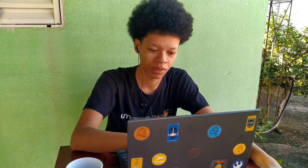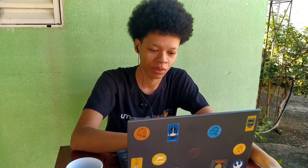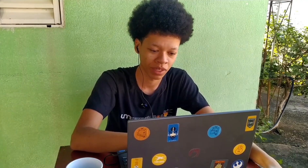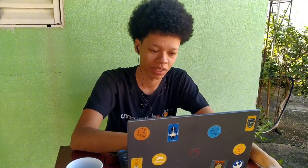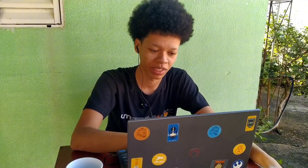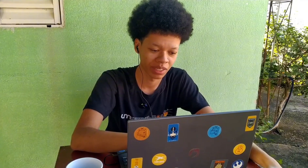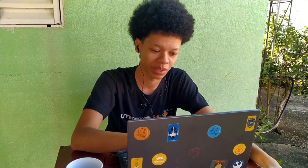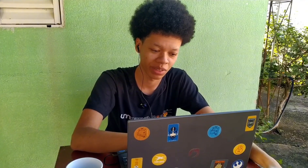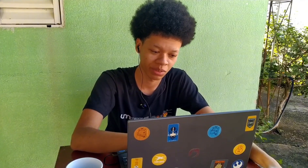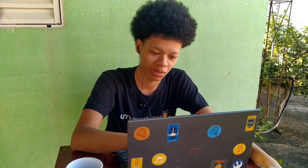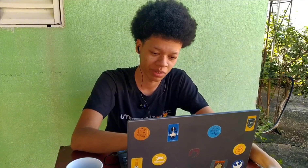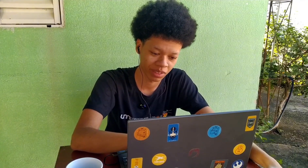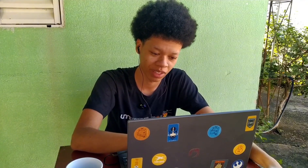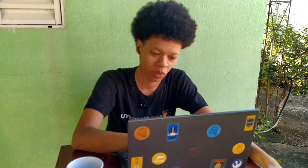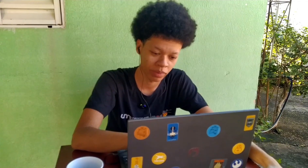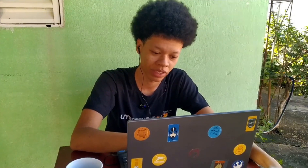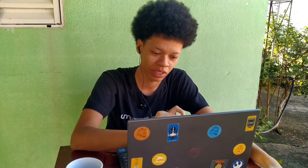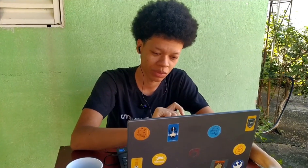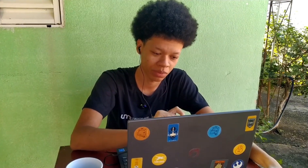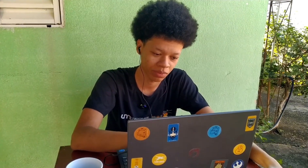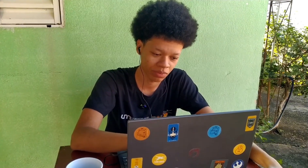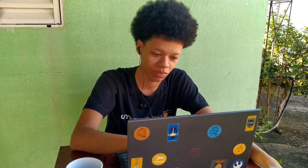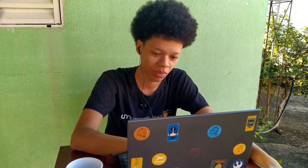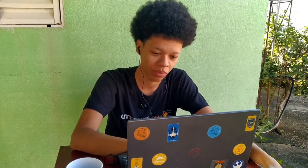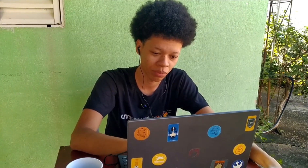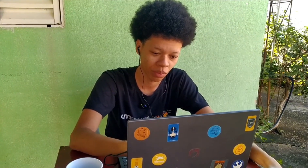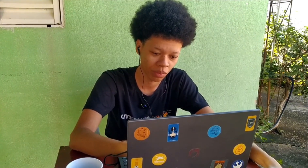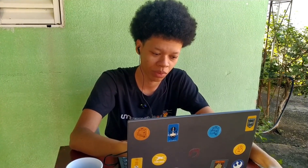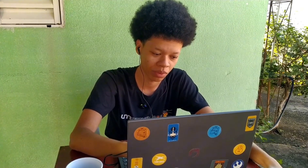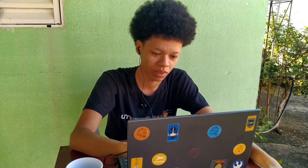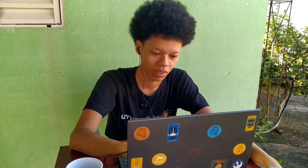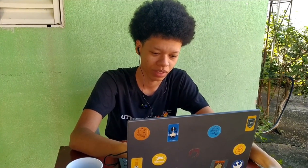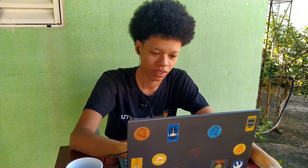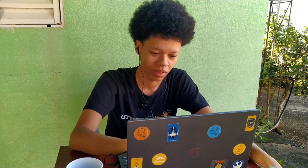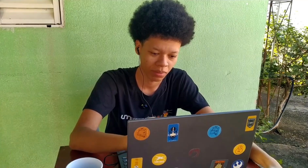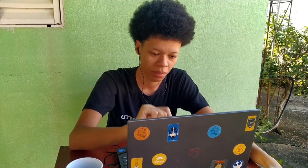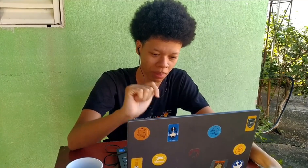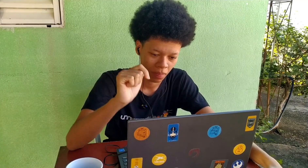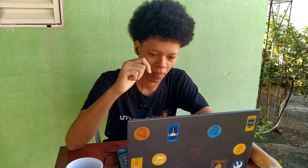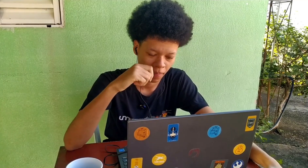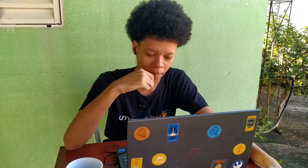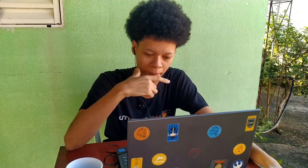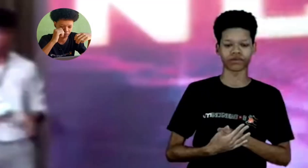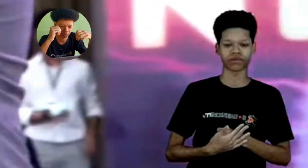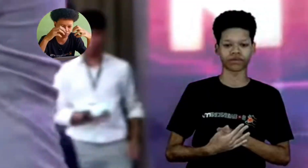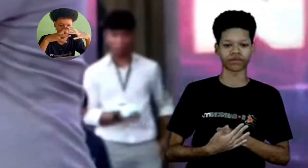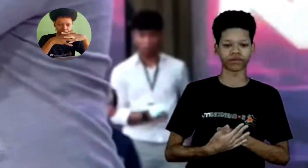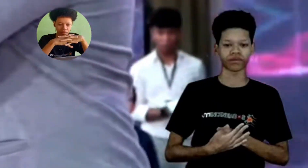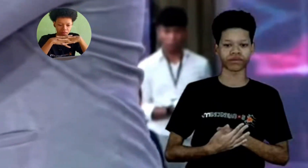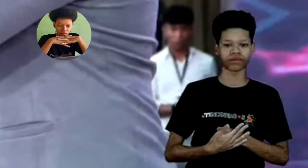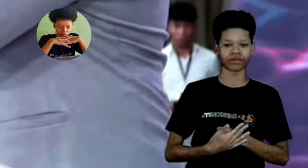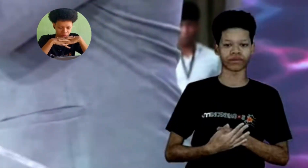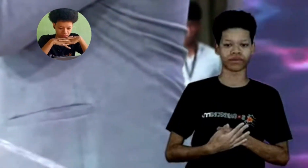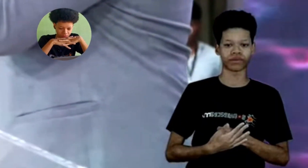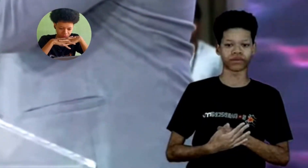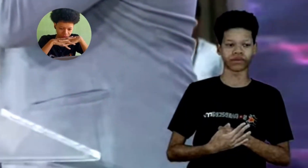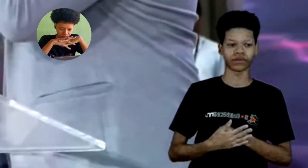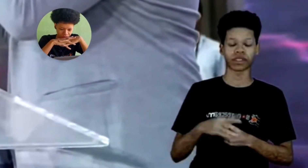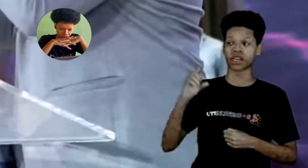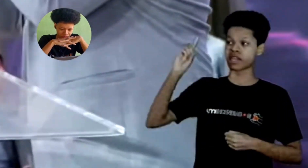eu acho que eu omiti um pouco. De Deus te esconda. Quem era para vir não vem.